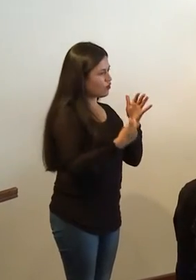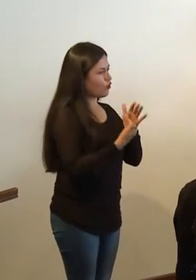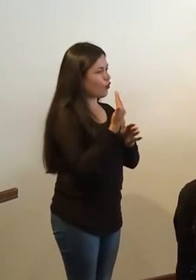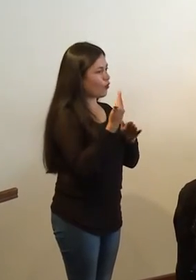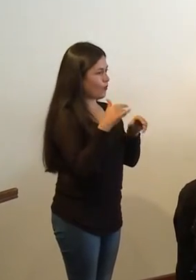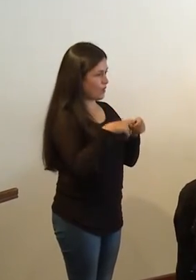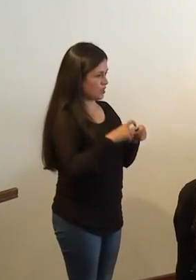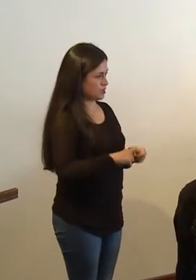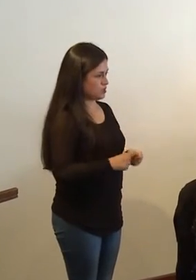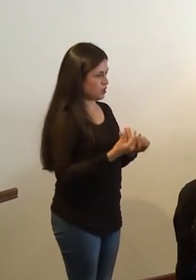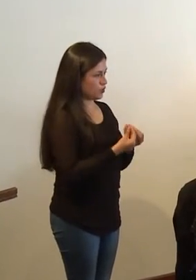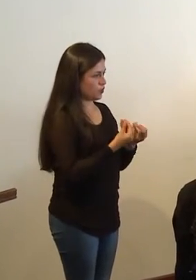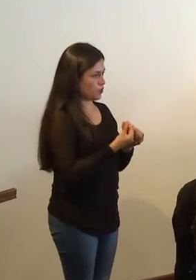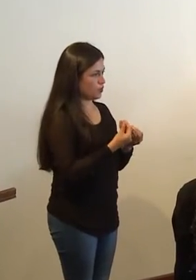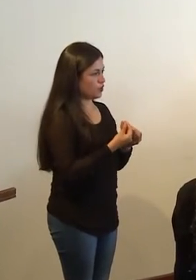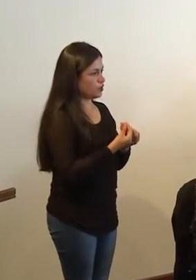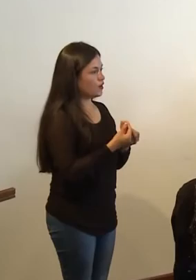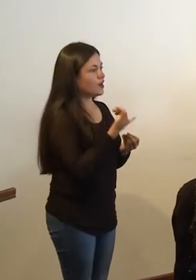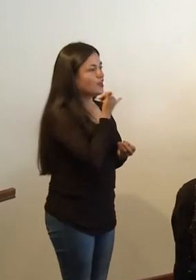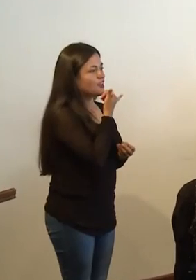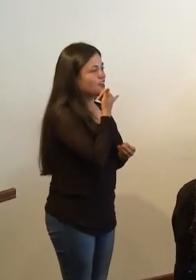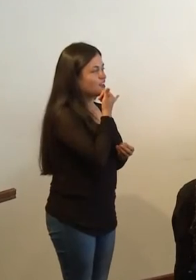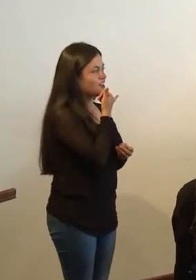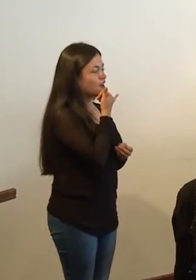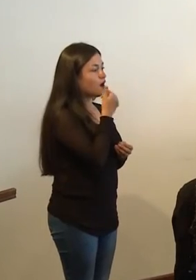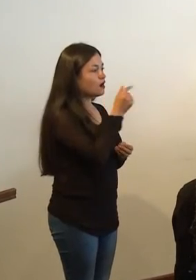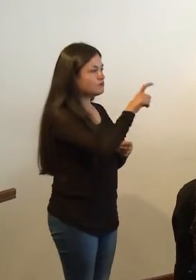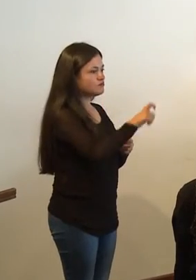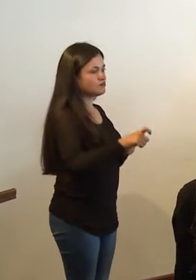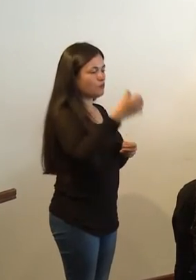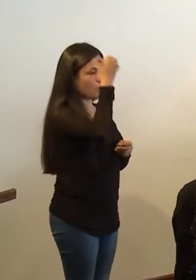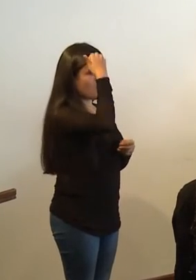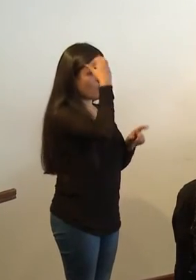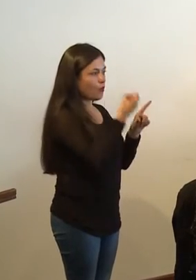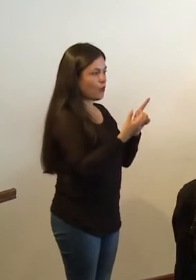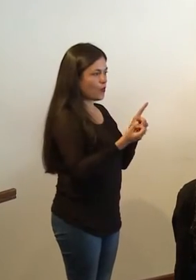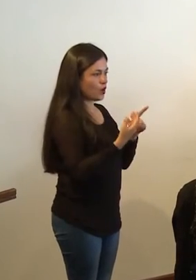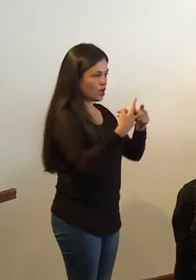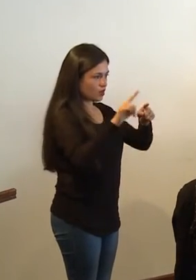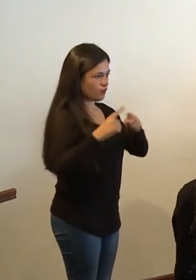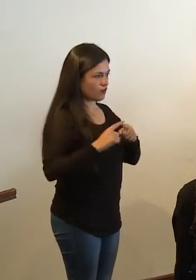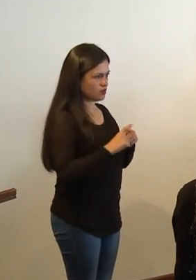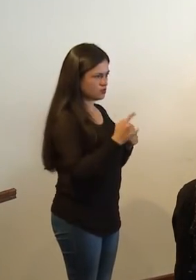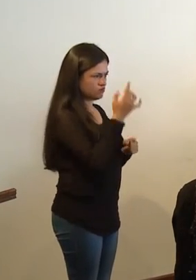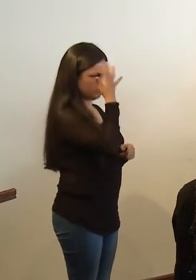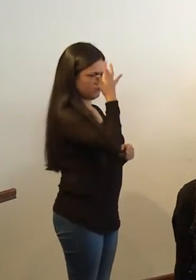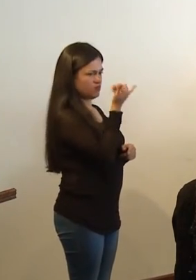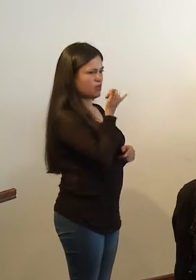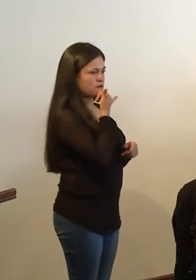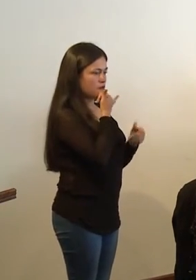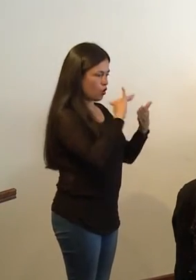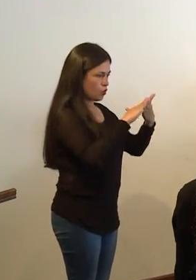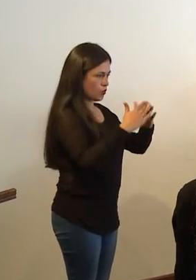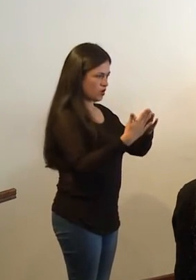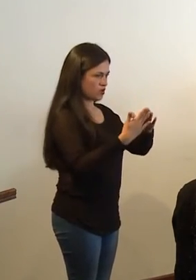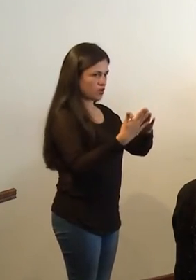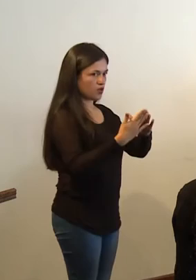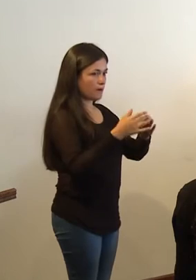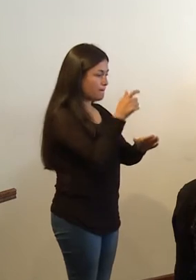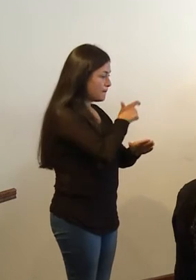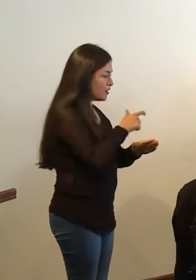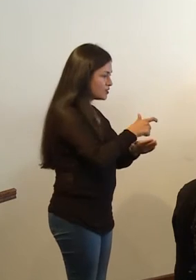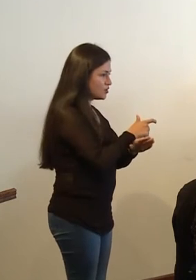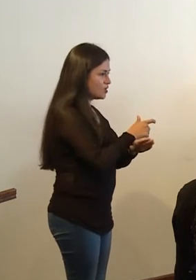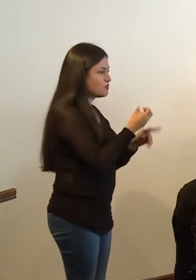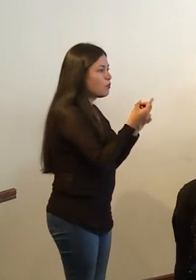qué si aquí varios de ustedes son educadores populares, y nosotros somos educadores populares, cómo así que educación comunitaria? Entonces vino esa explicación que ya daba Lore, era